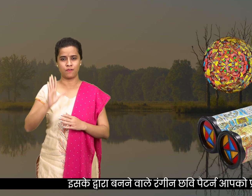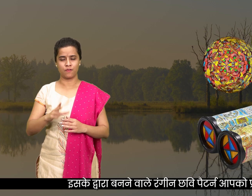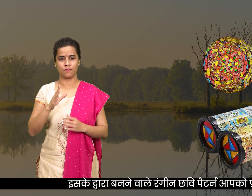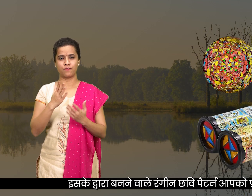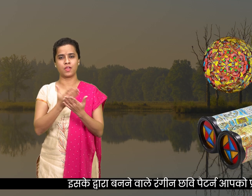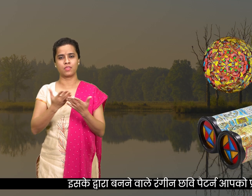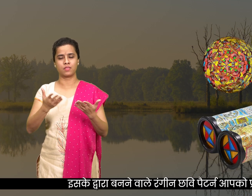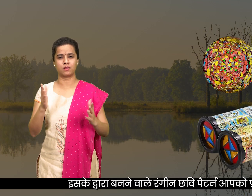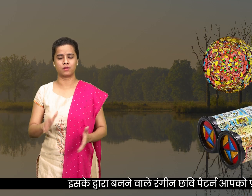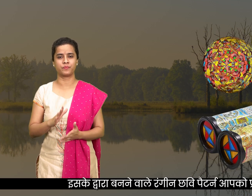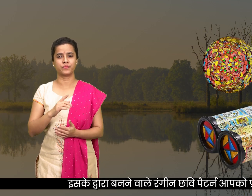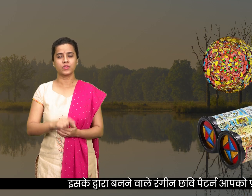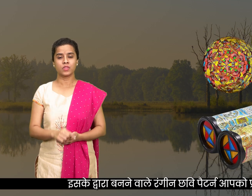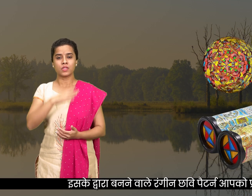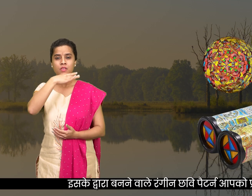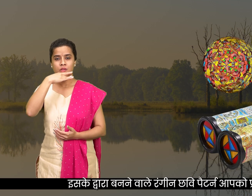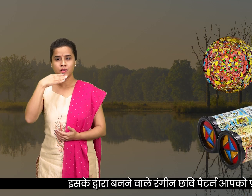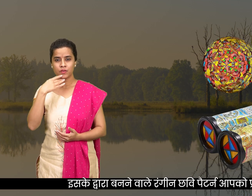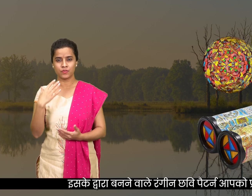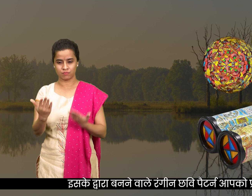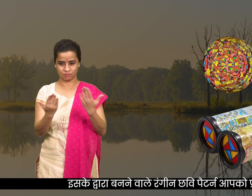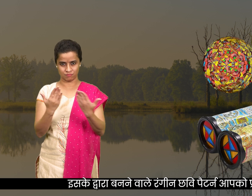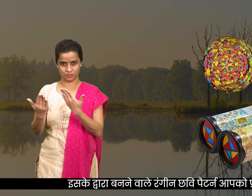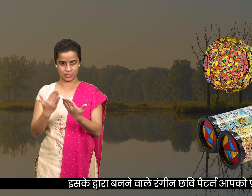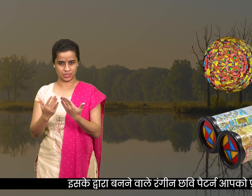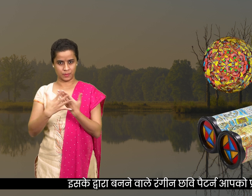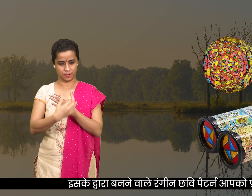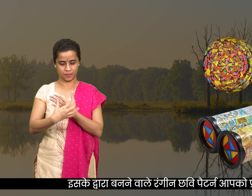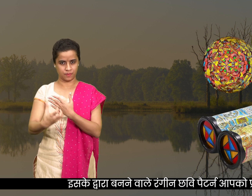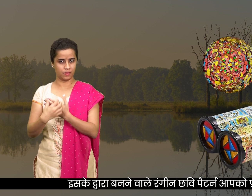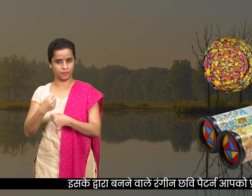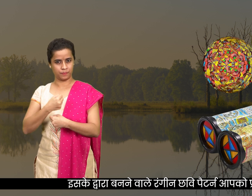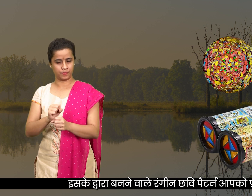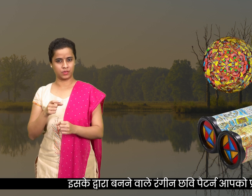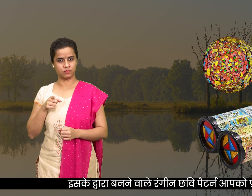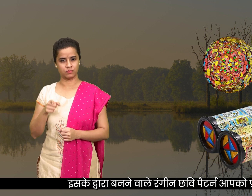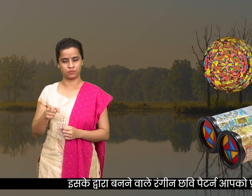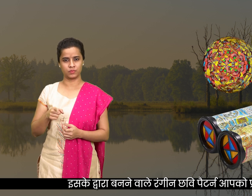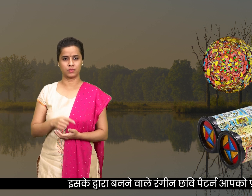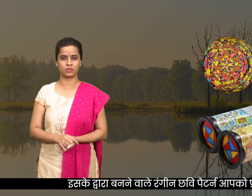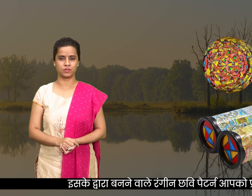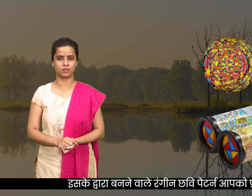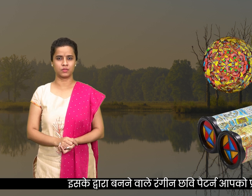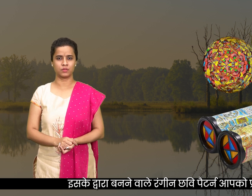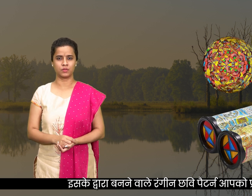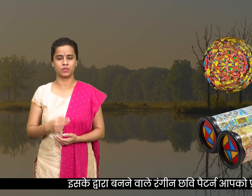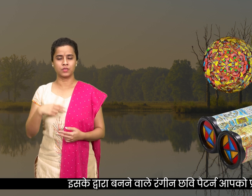इसके द्वारा बनने वाले रंगीन छवि पैटर्न आपको प्रसन्न करेंगे।